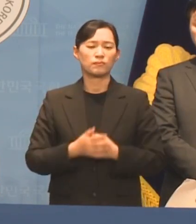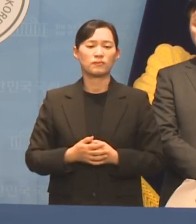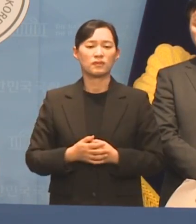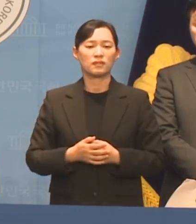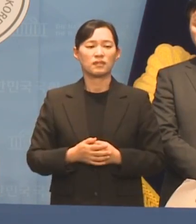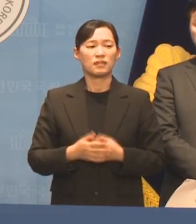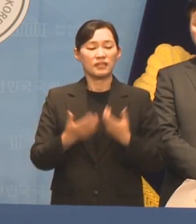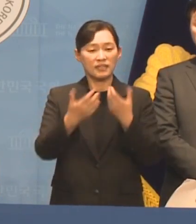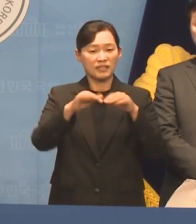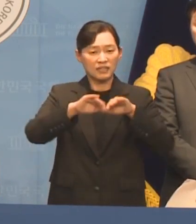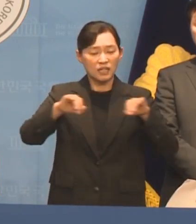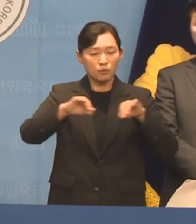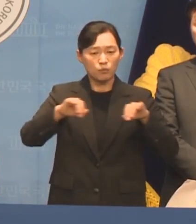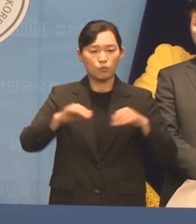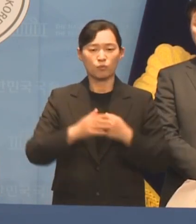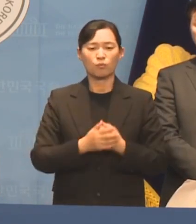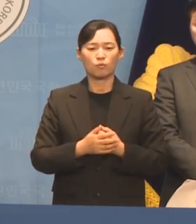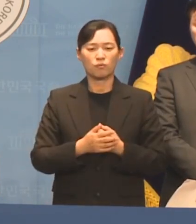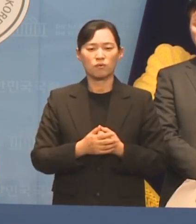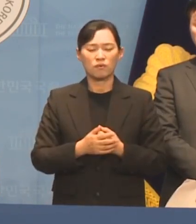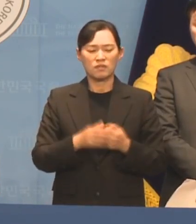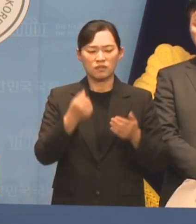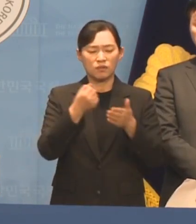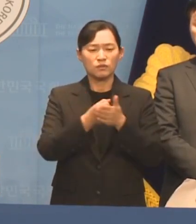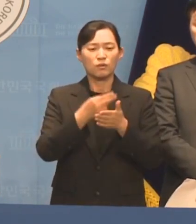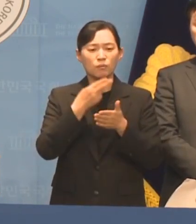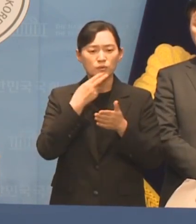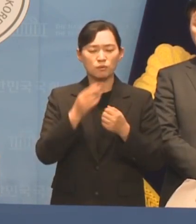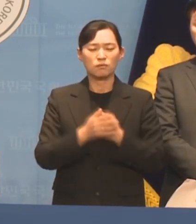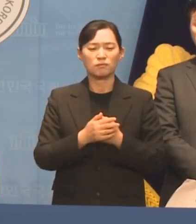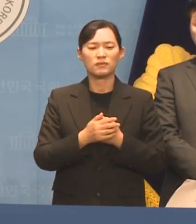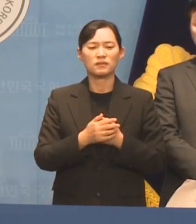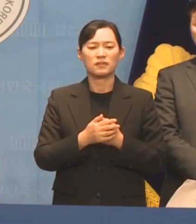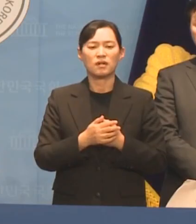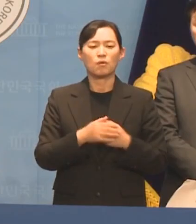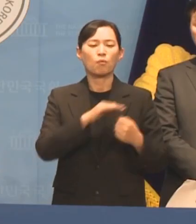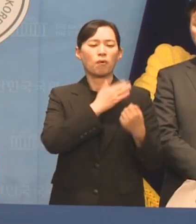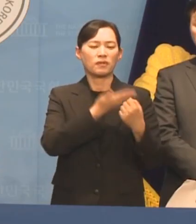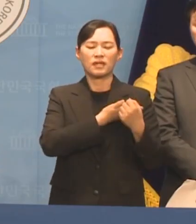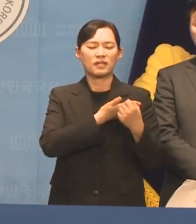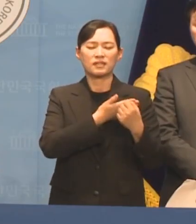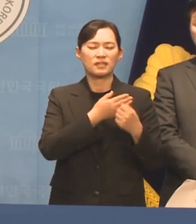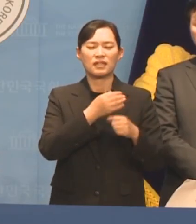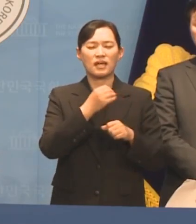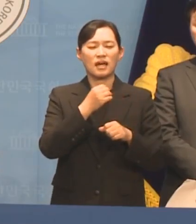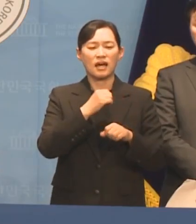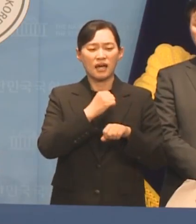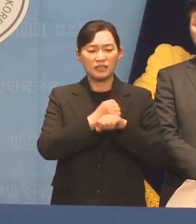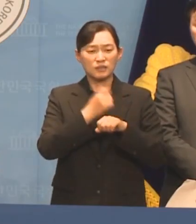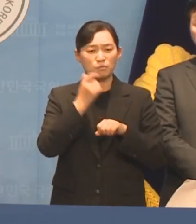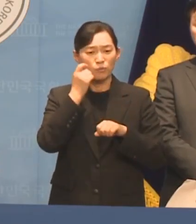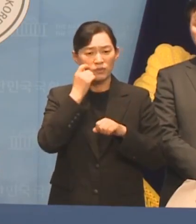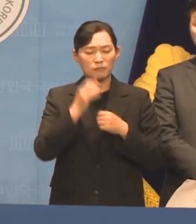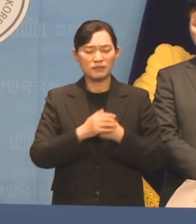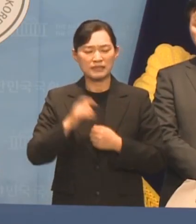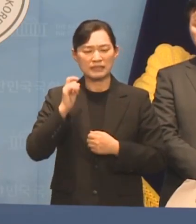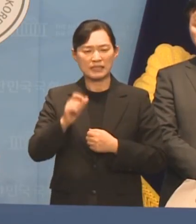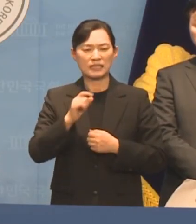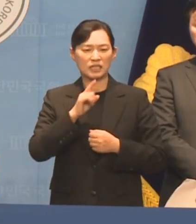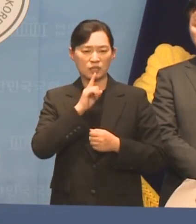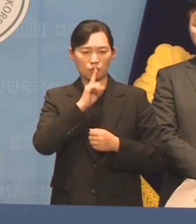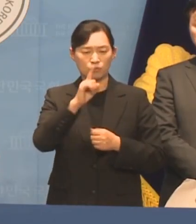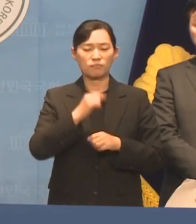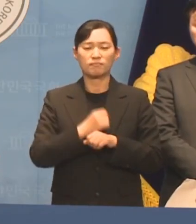이 별도의 취소 결정 없이도 당연히 그 권한을 행사하지 못함을 강력히